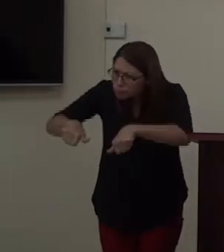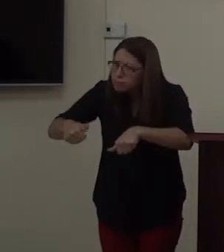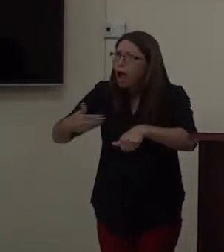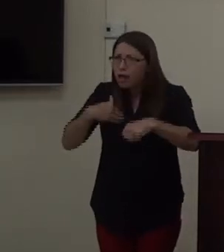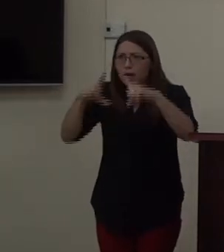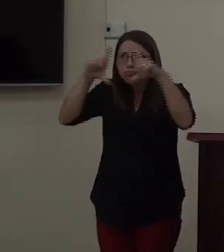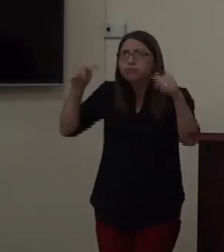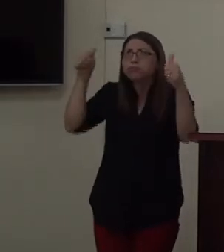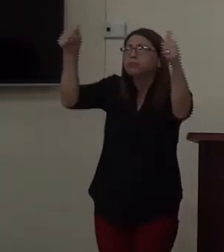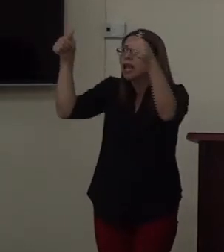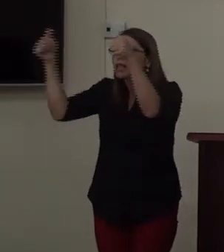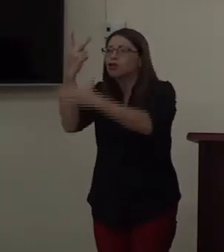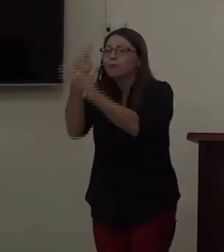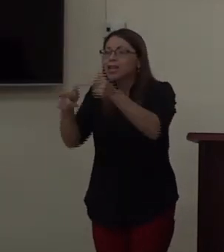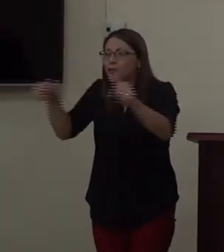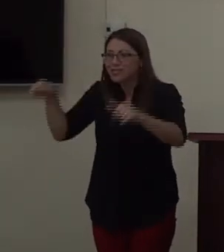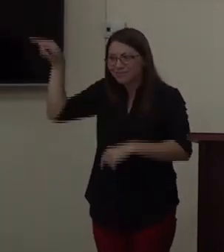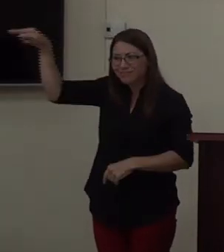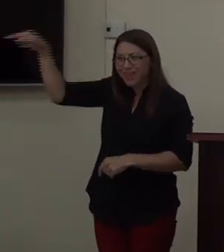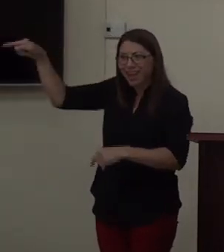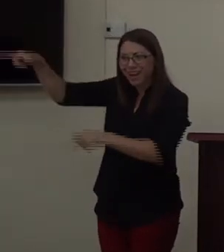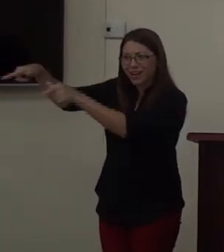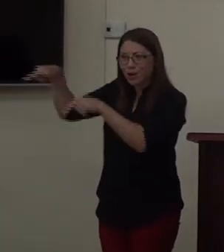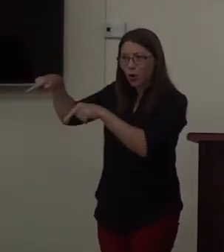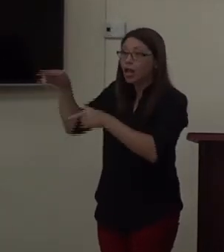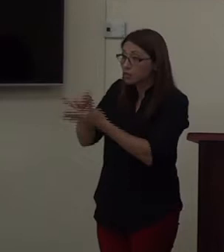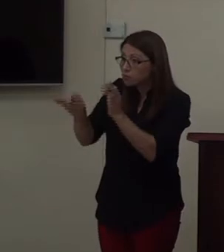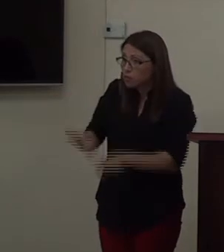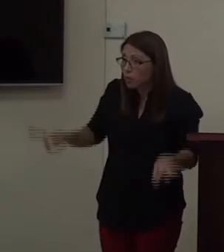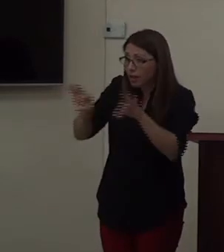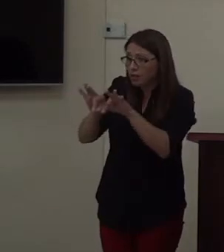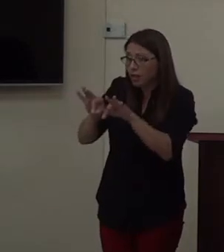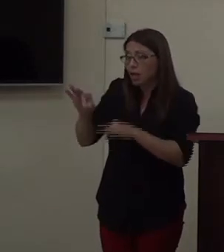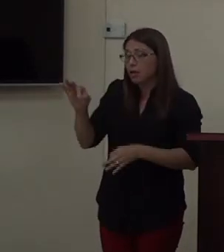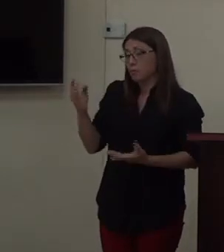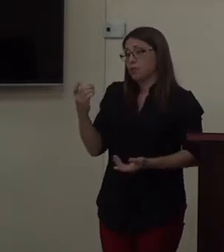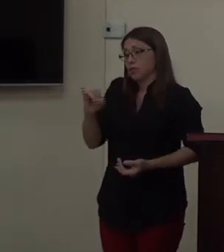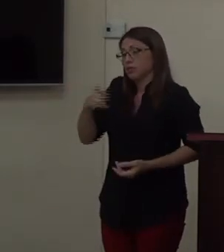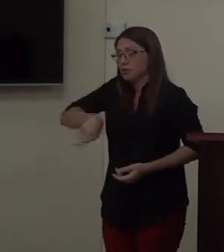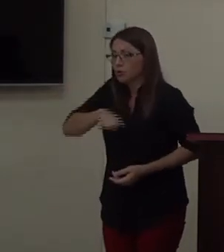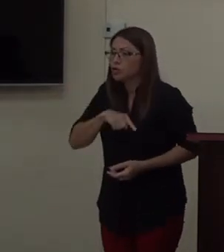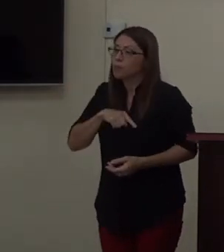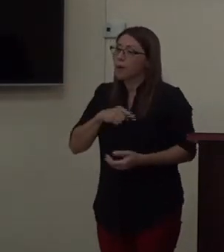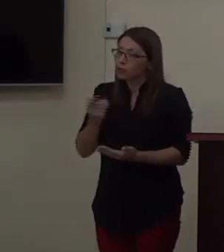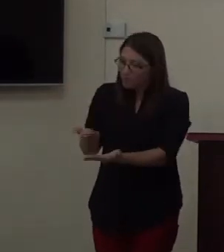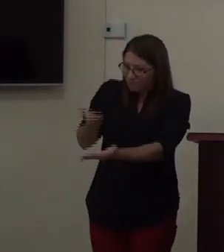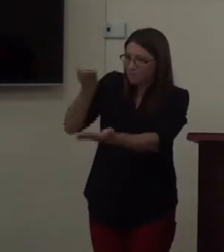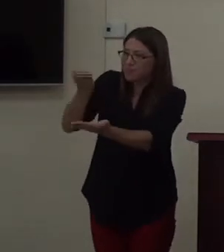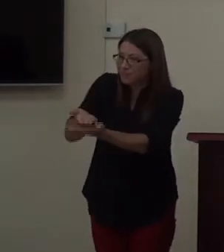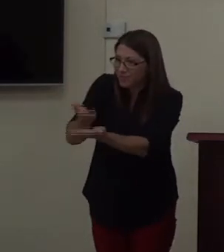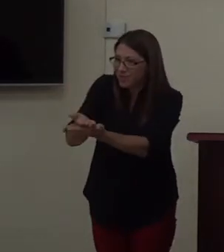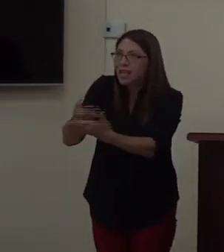letreros bilingües en la región, ¿verdad? Y esto es muy importante, porque entonces si vamos a ejecutar esta propuesta de